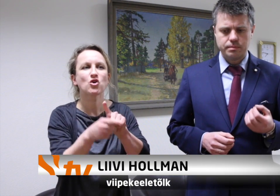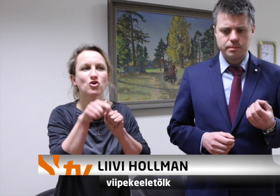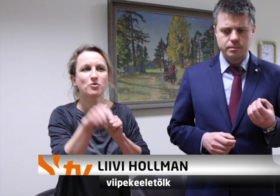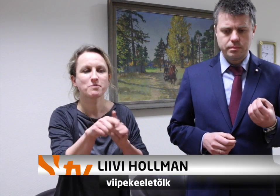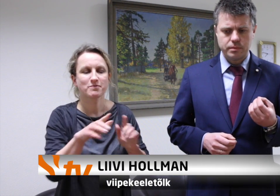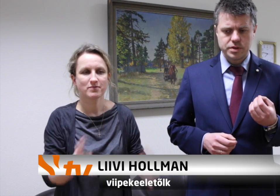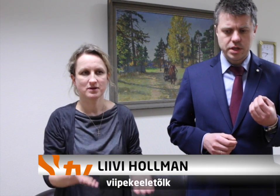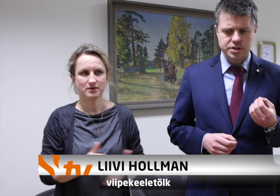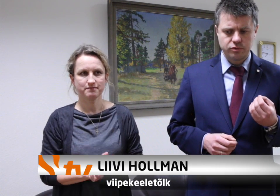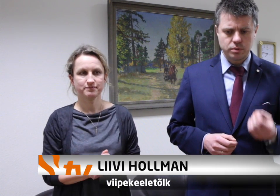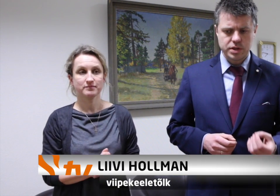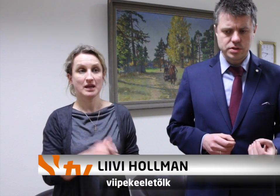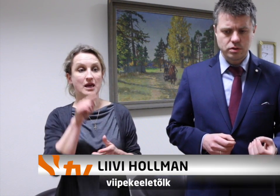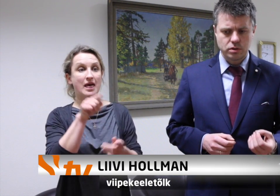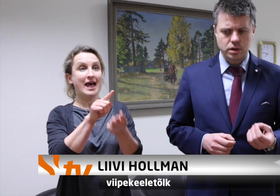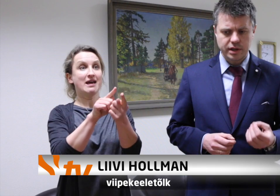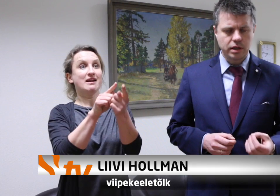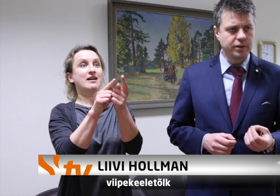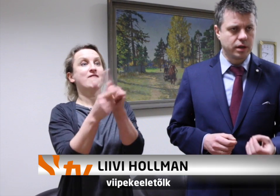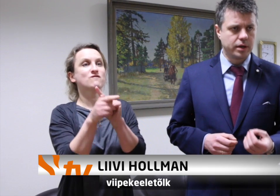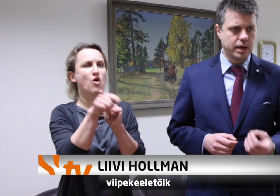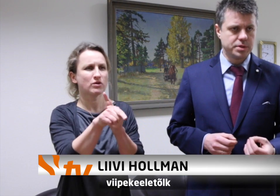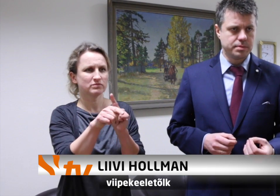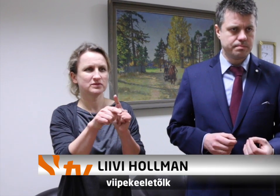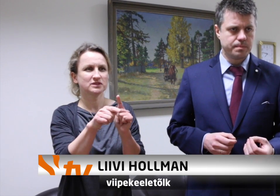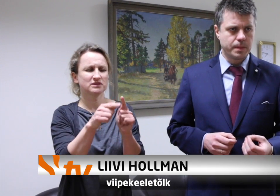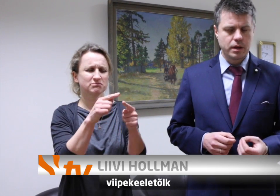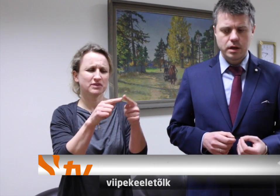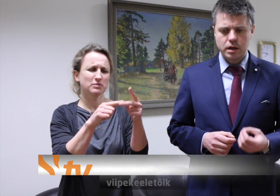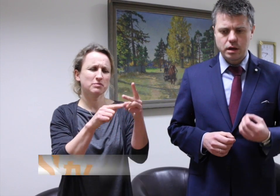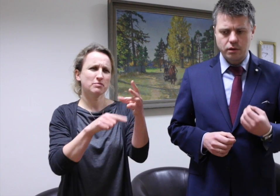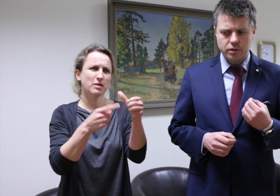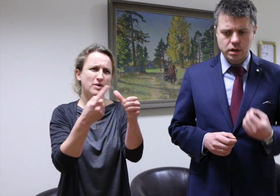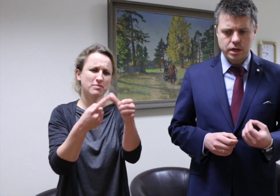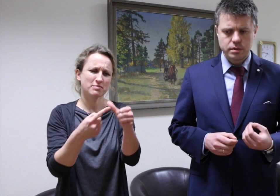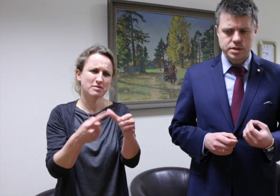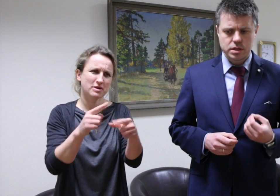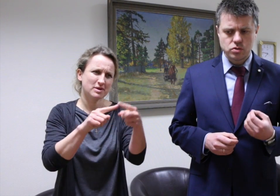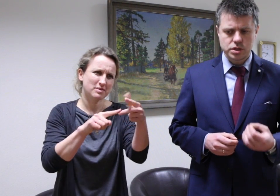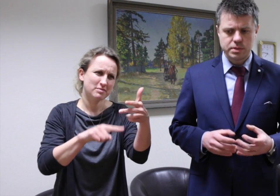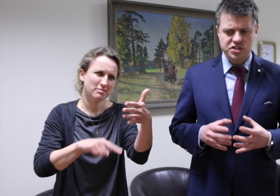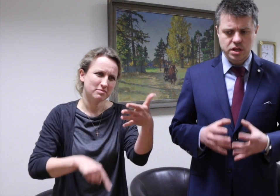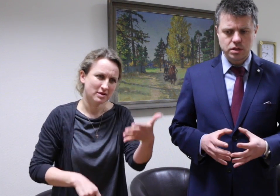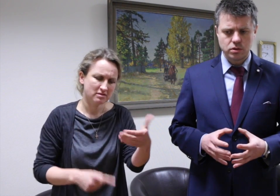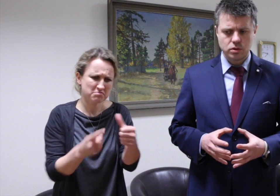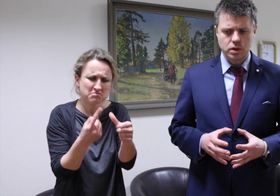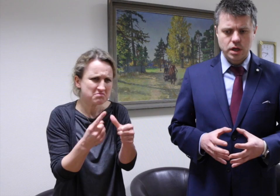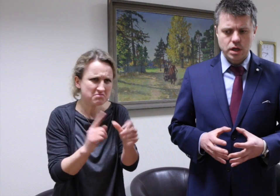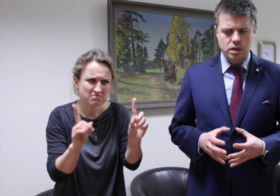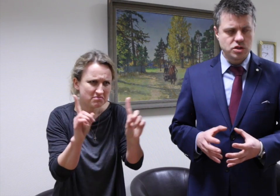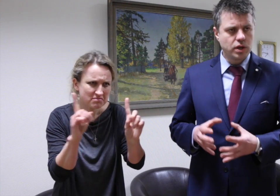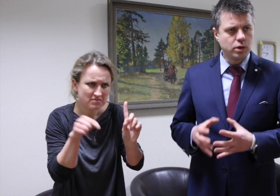Ja selles reformis on rida vajakajäämisi. Ja vajakajäämisi just nimelt see